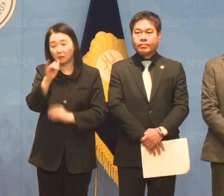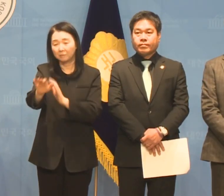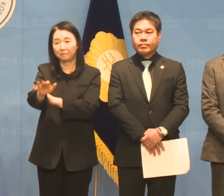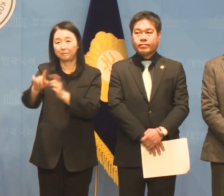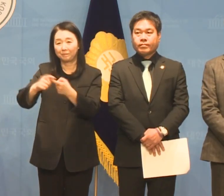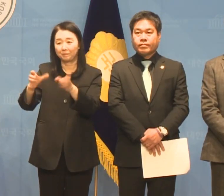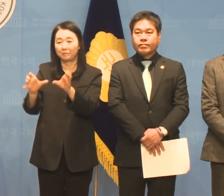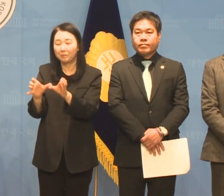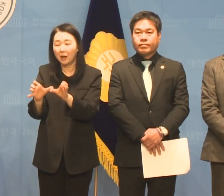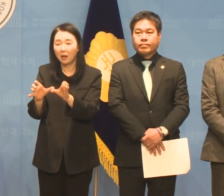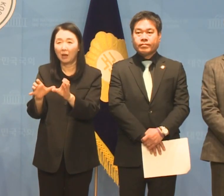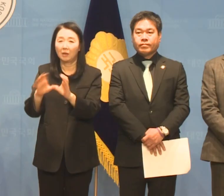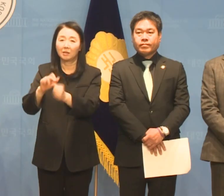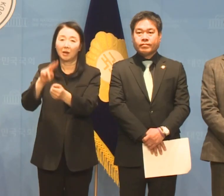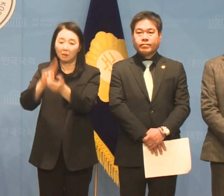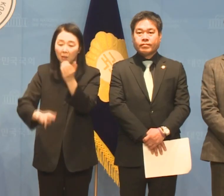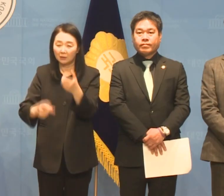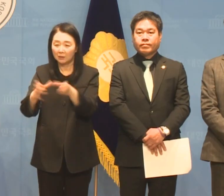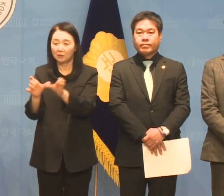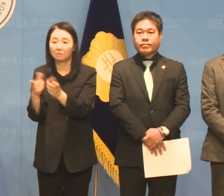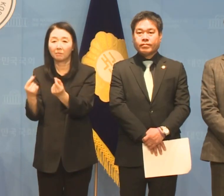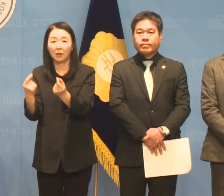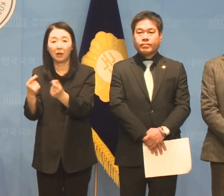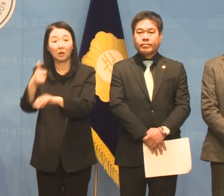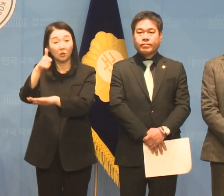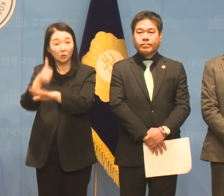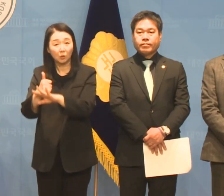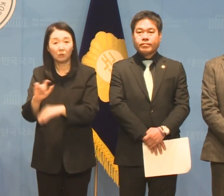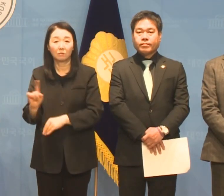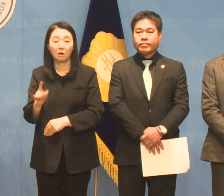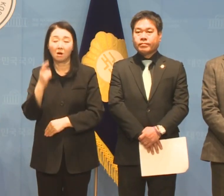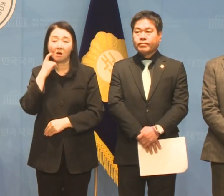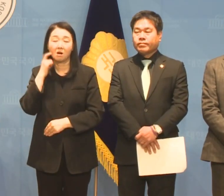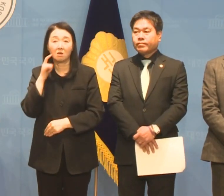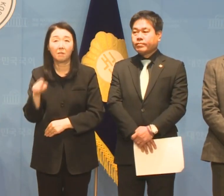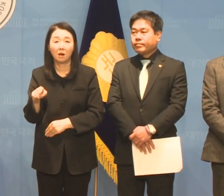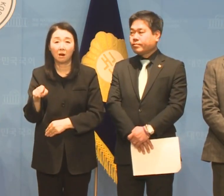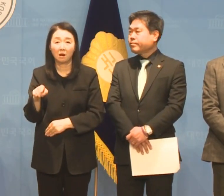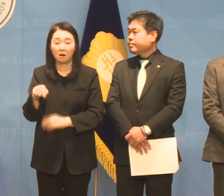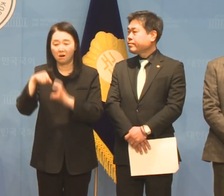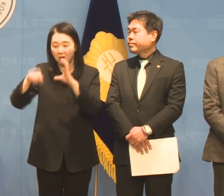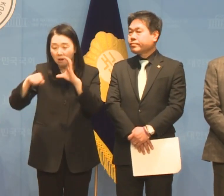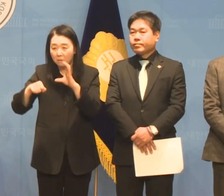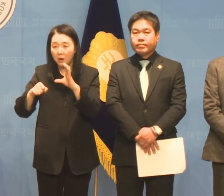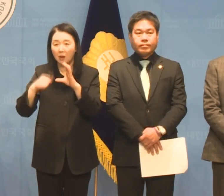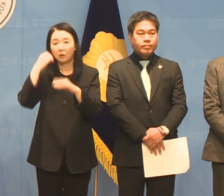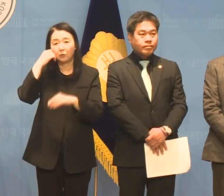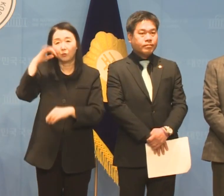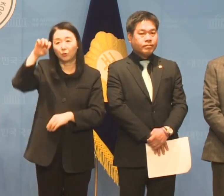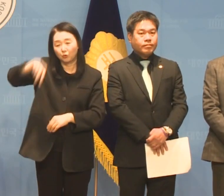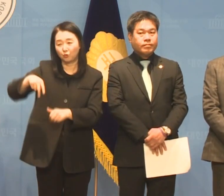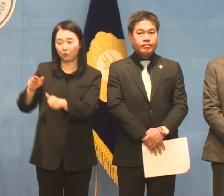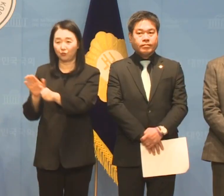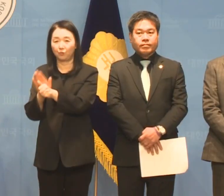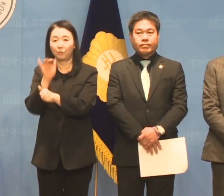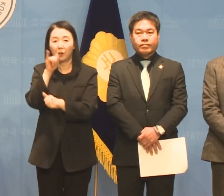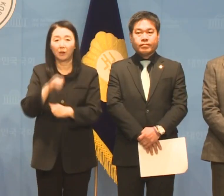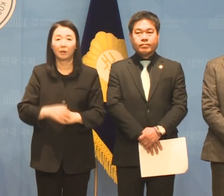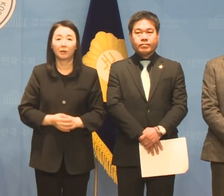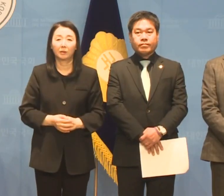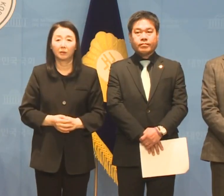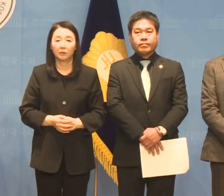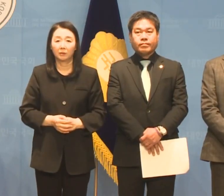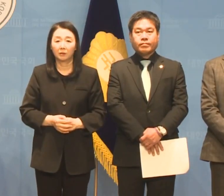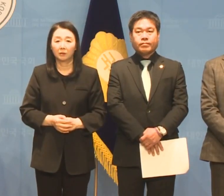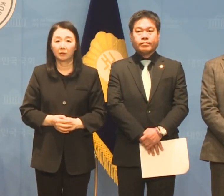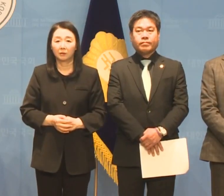좀비 매국 세력의 또 그 끄트머리에는 거짓말로 남발하고 있는 이 유동규라는 자가 있습니다. 또